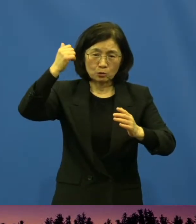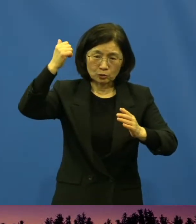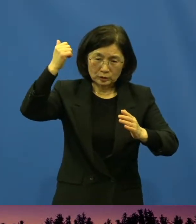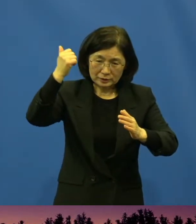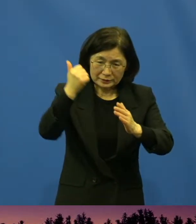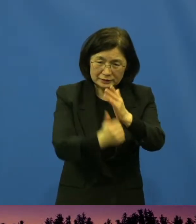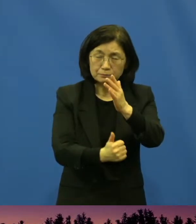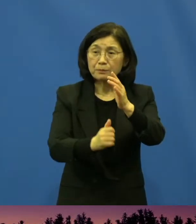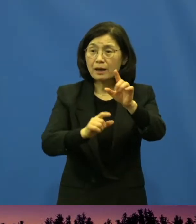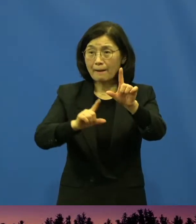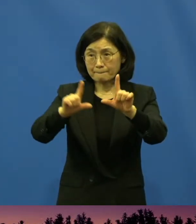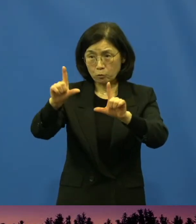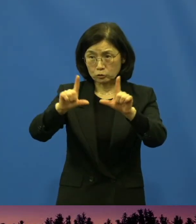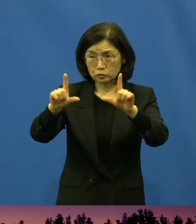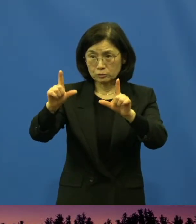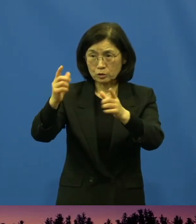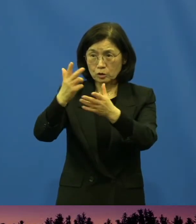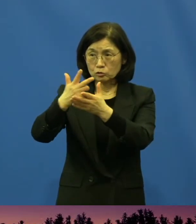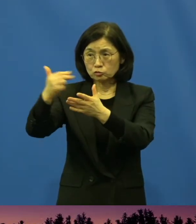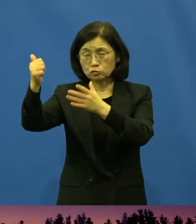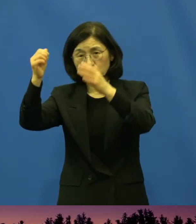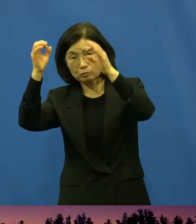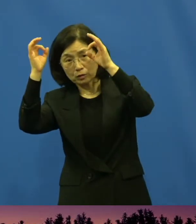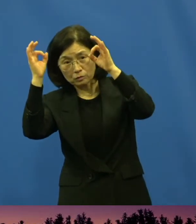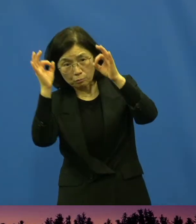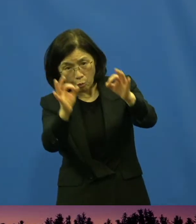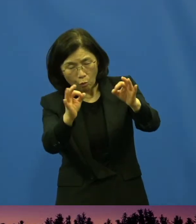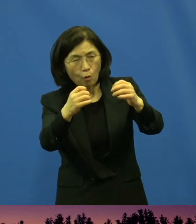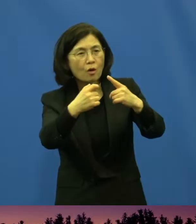주님이 이해하신다는 거예요.